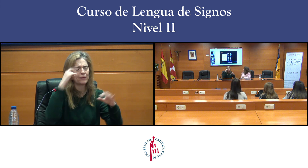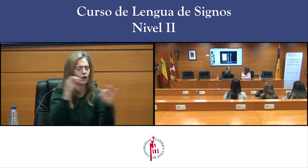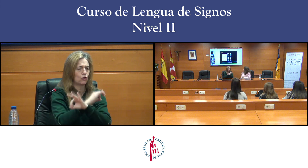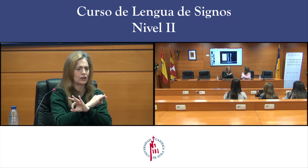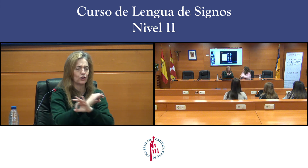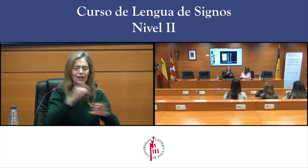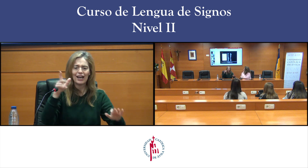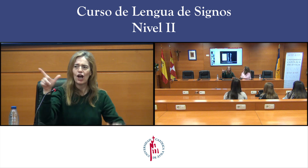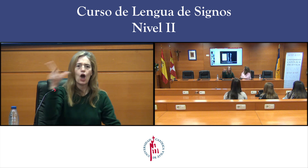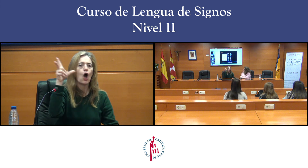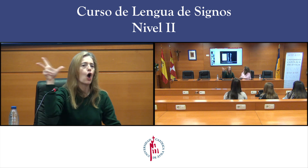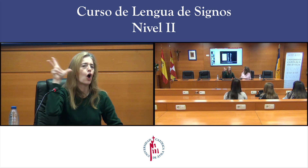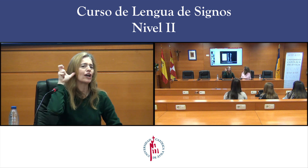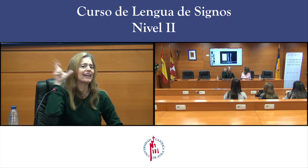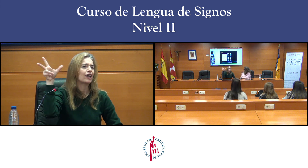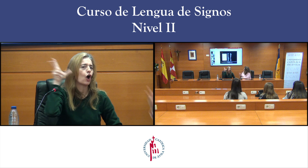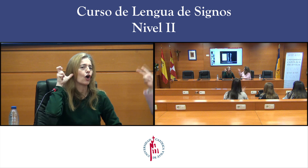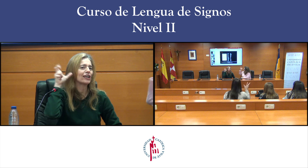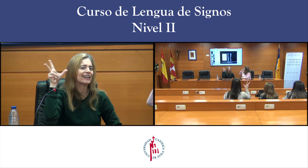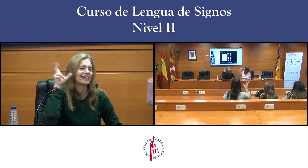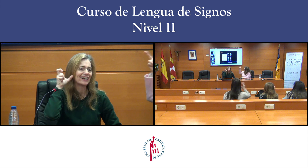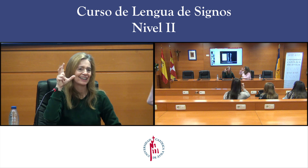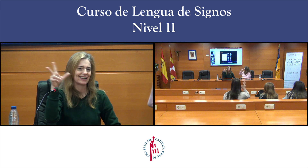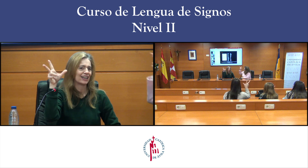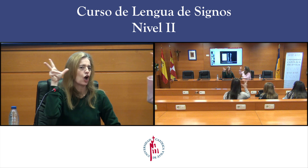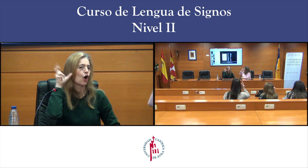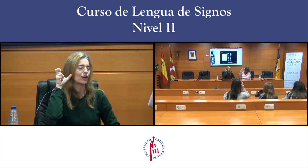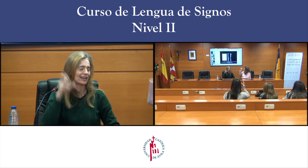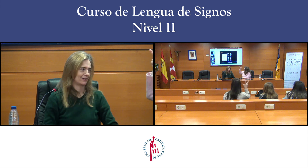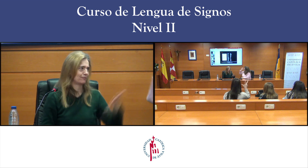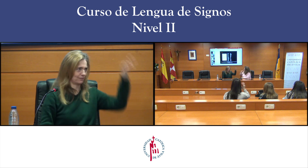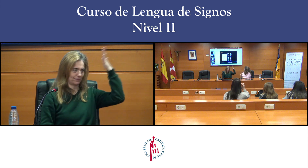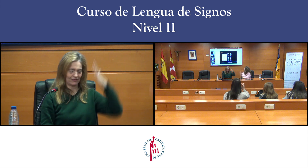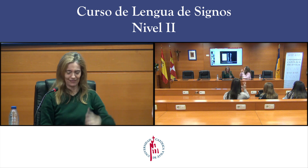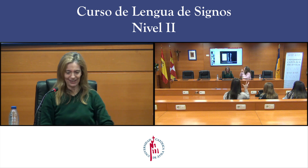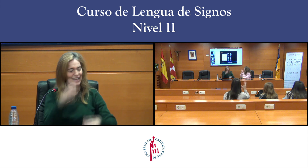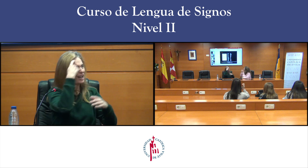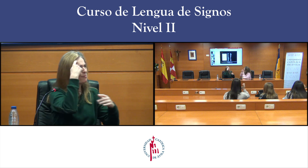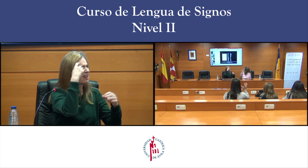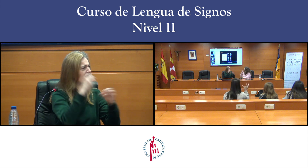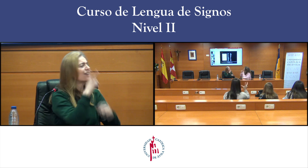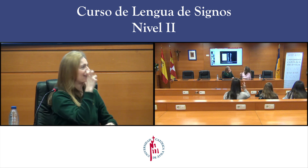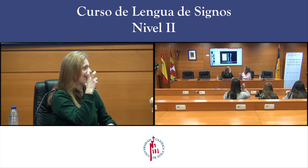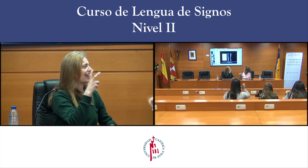está confundido Perdón oír parecido a fatal